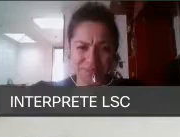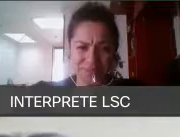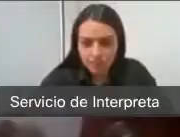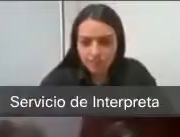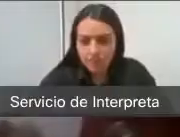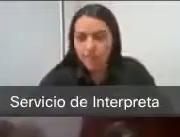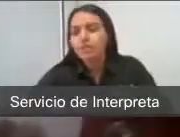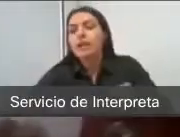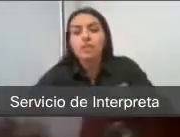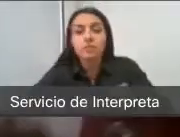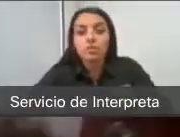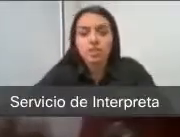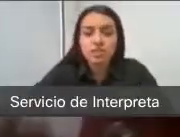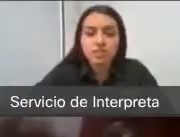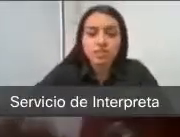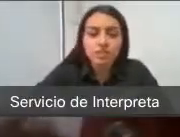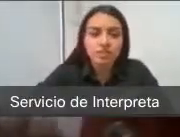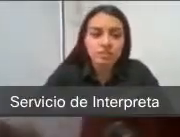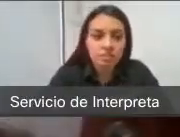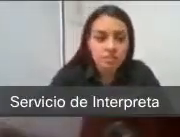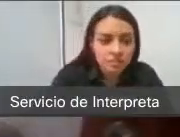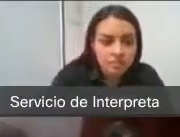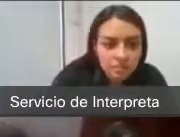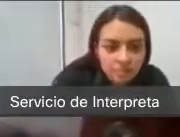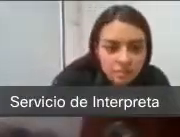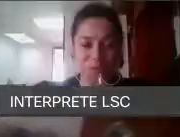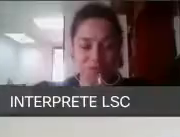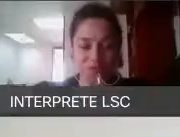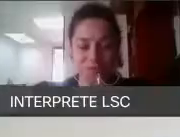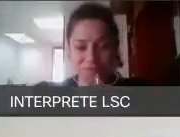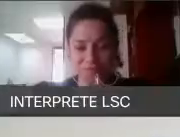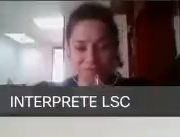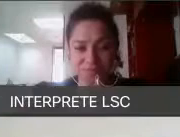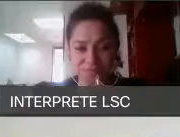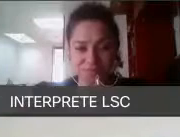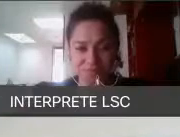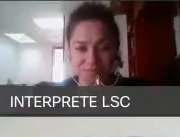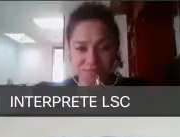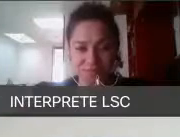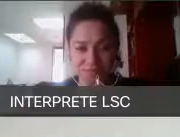¿Me escuchas? No. Recortado.